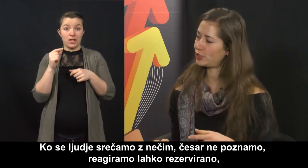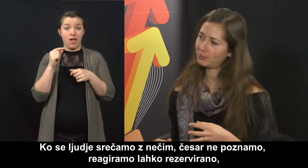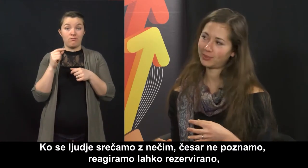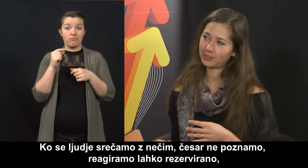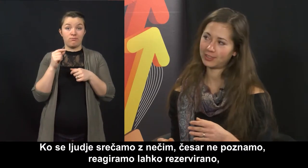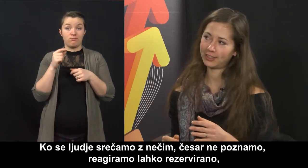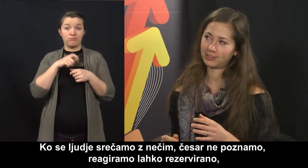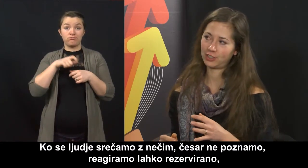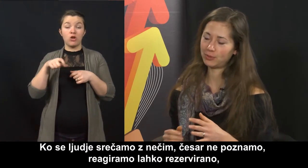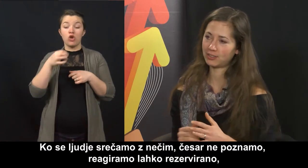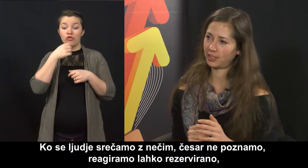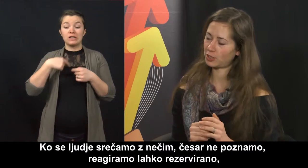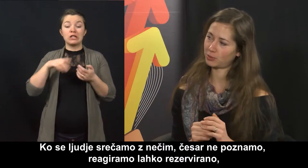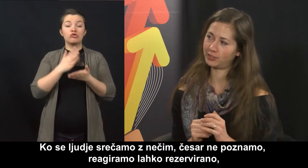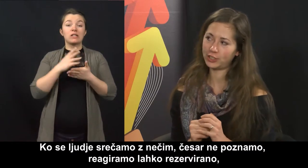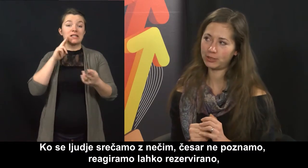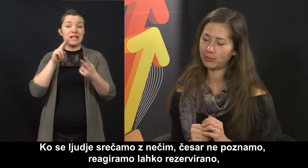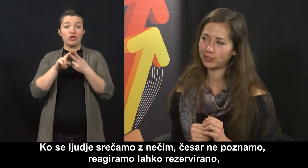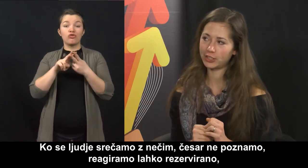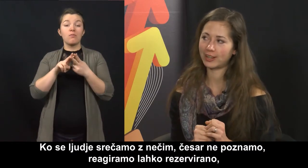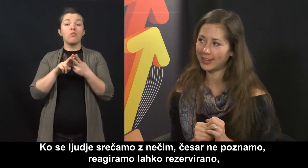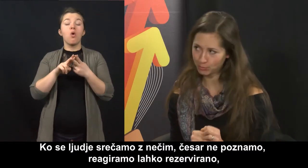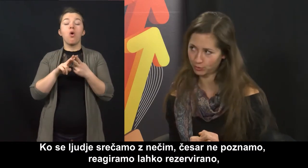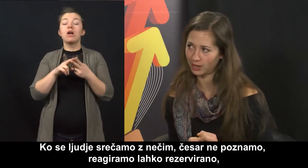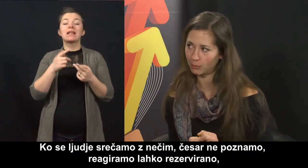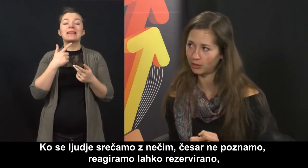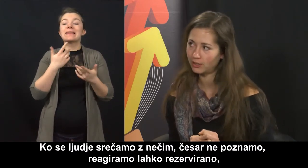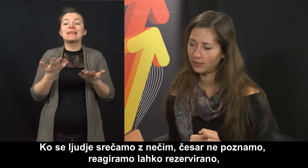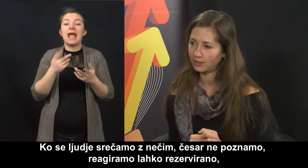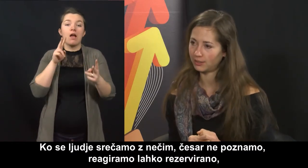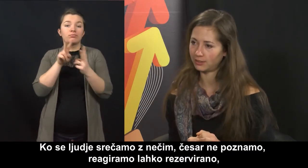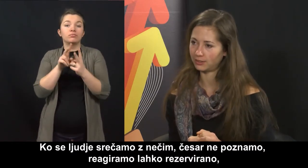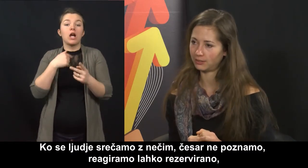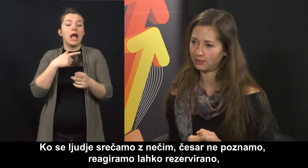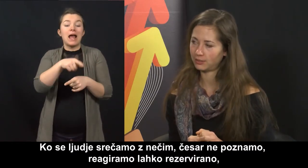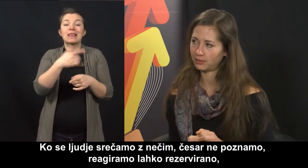ljudje, čim se srečamo z ničim, česar ne poznamo,